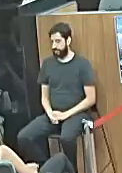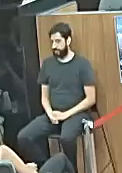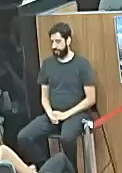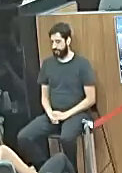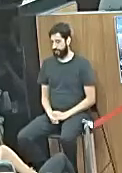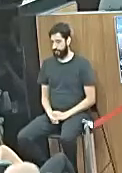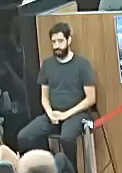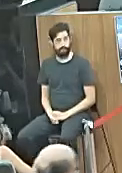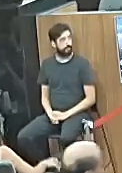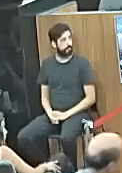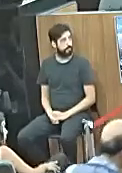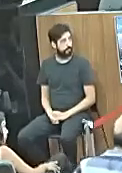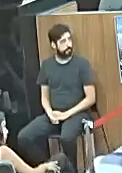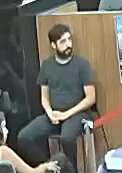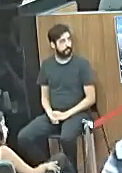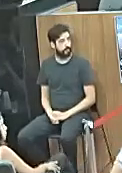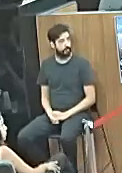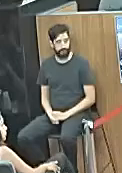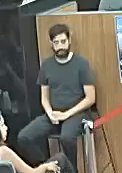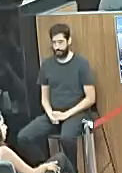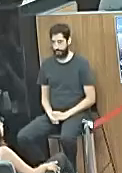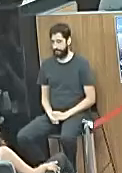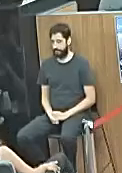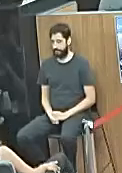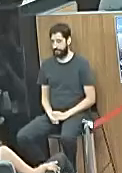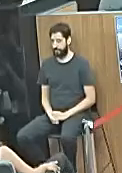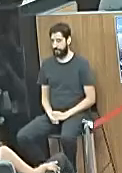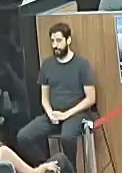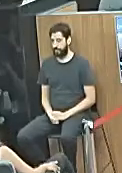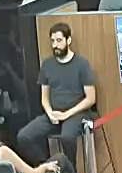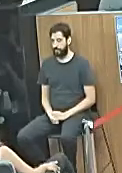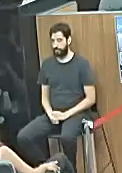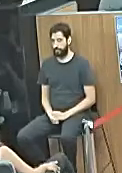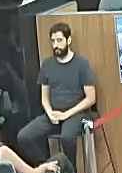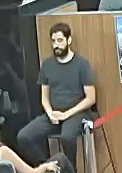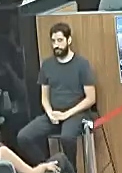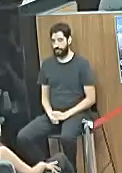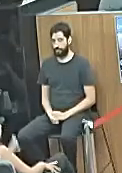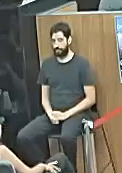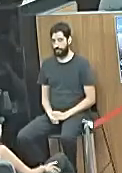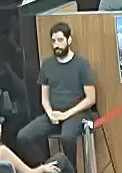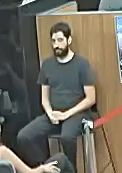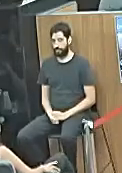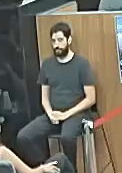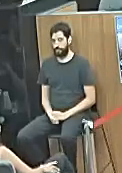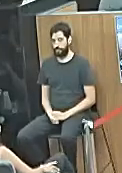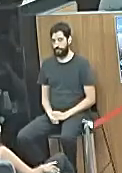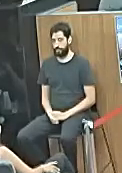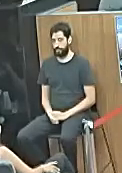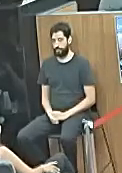são 14 oscilar na sociedade que mais propostas e não